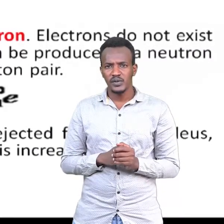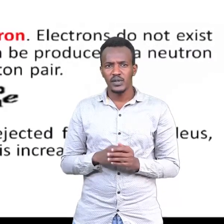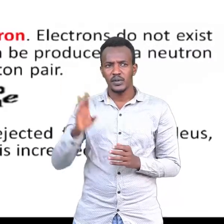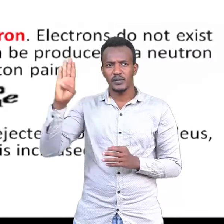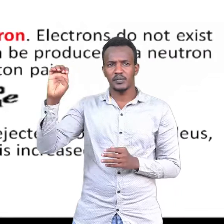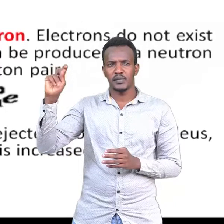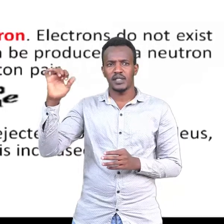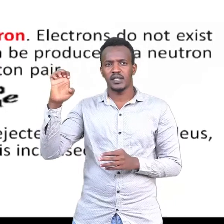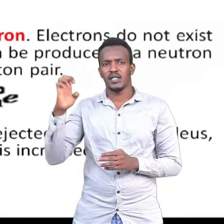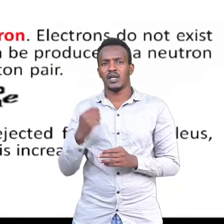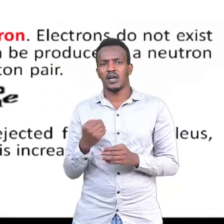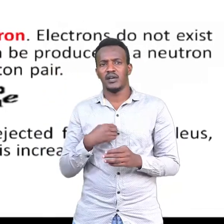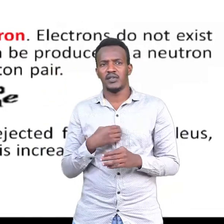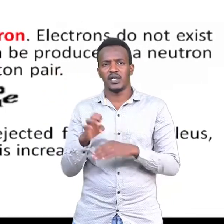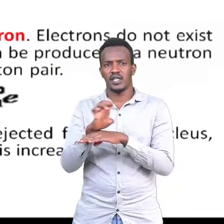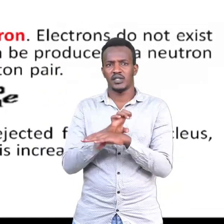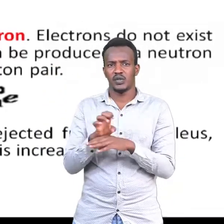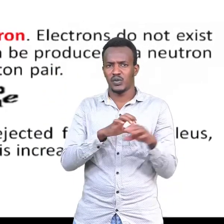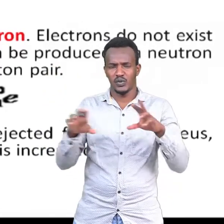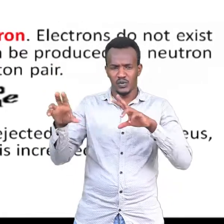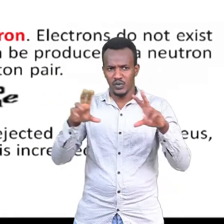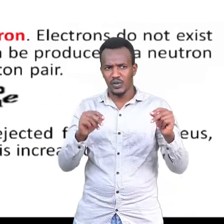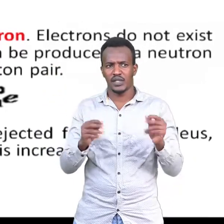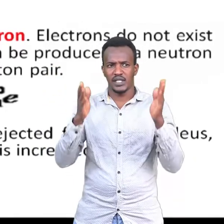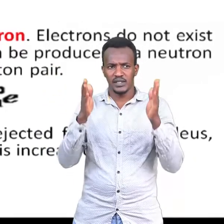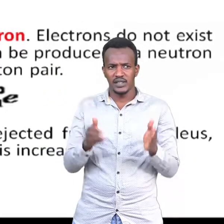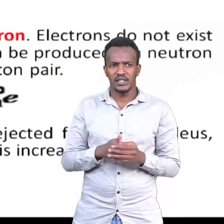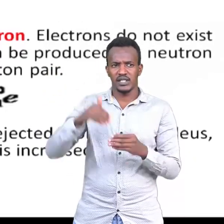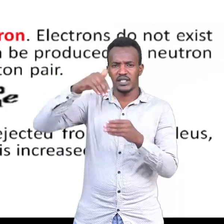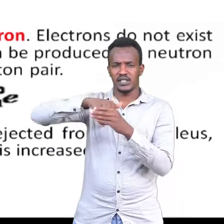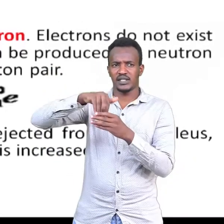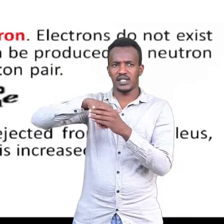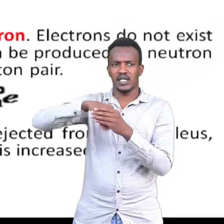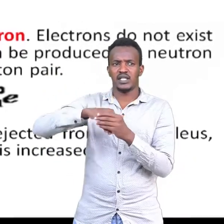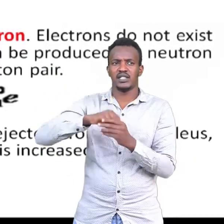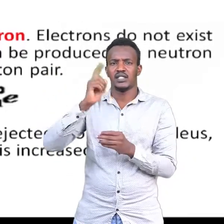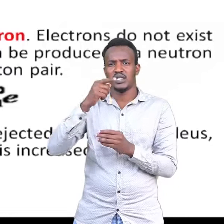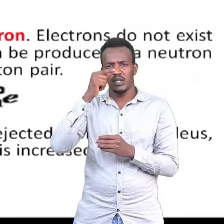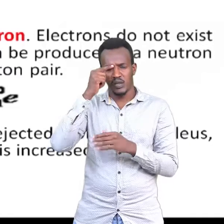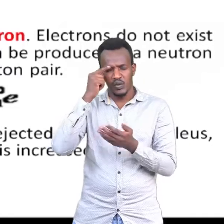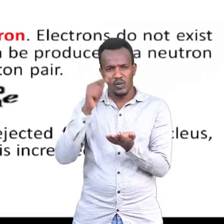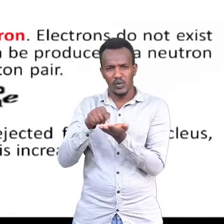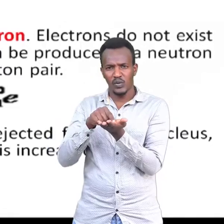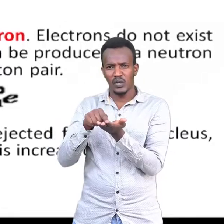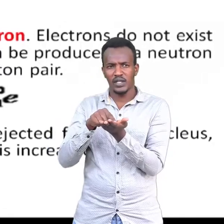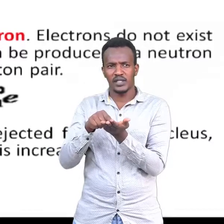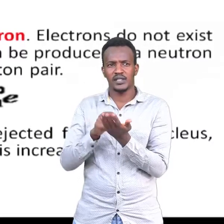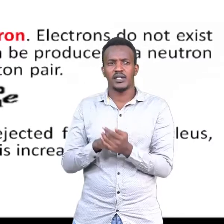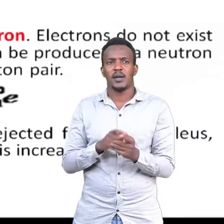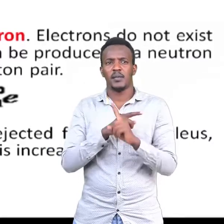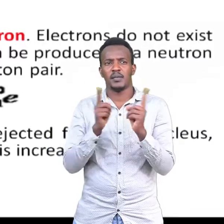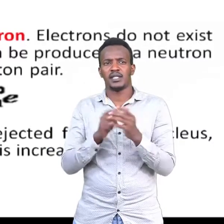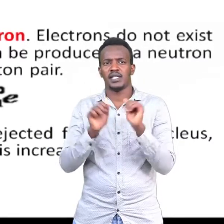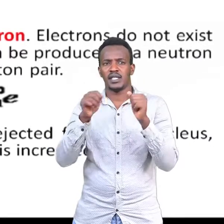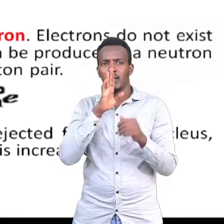qodob qaybtan la socota markaas eeg electrons do not exist inside the nucleus electronadu marka hore buuda atomka kuma jiraan laakiin waxay soo baxdaa